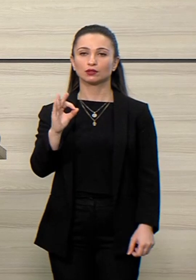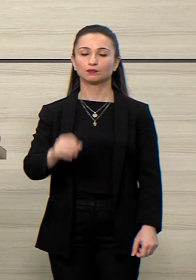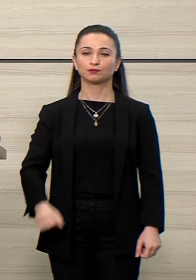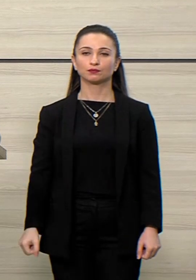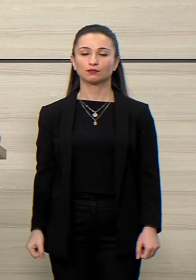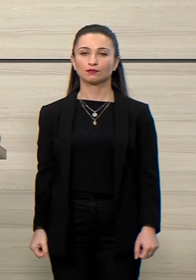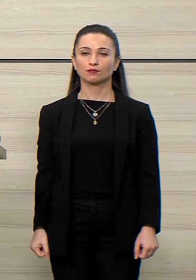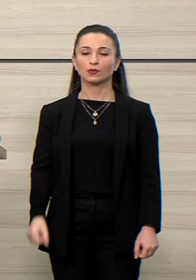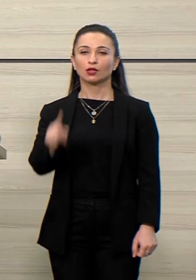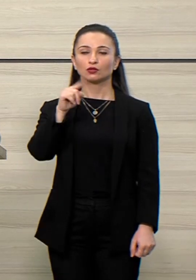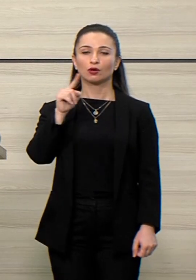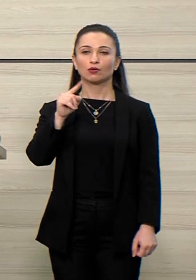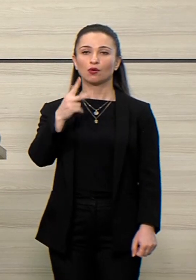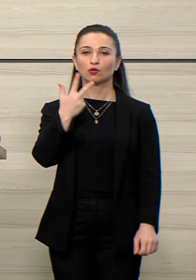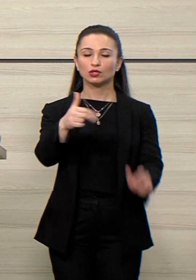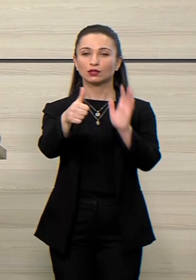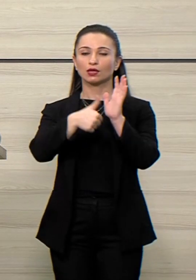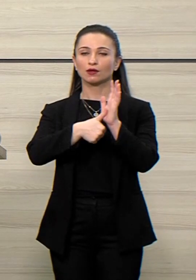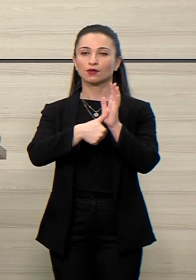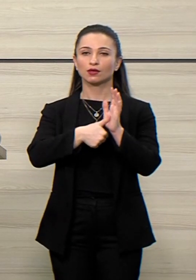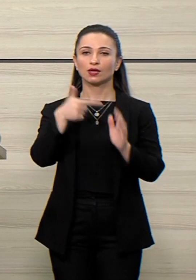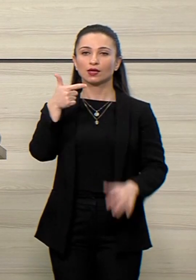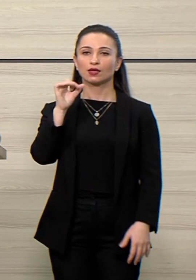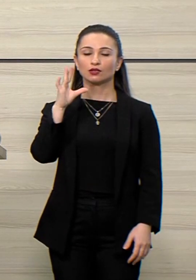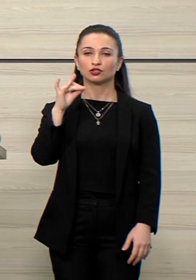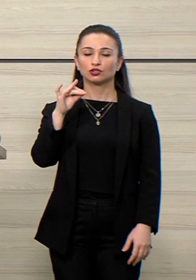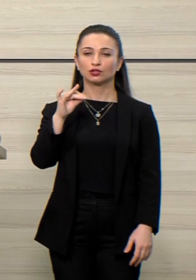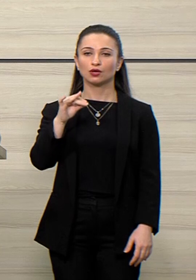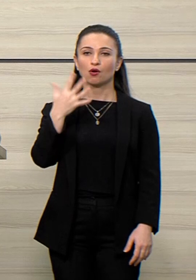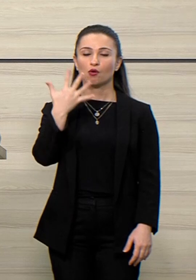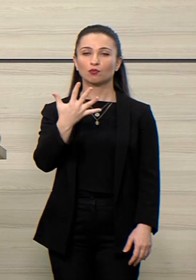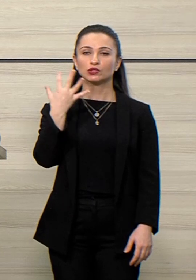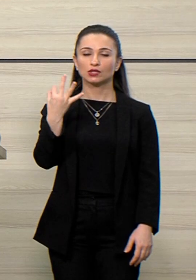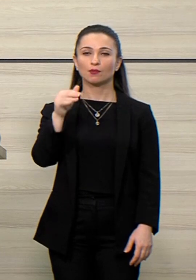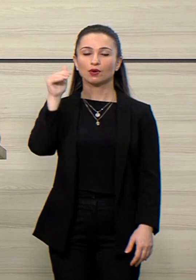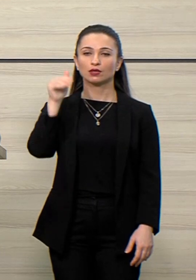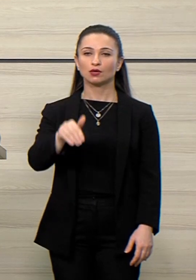0.15%. ნომერი 36 გირჩი,